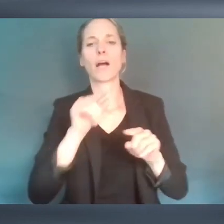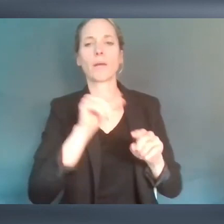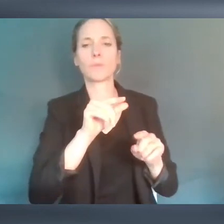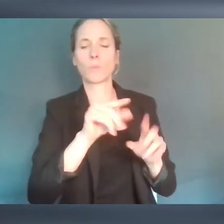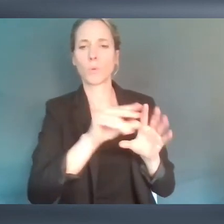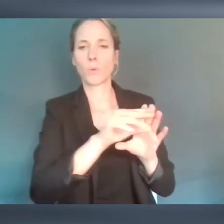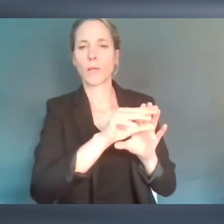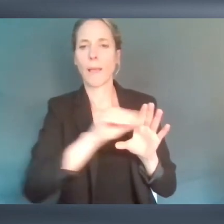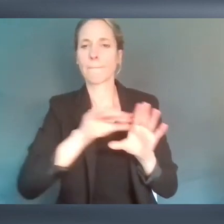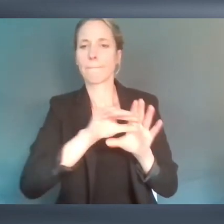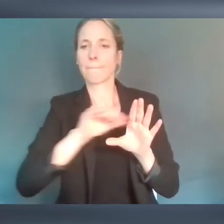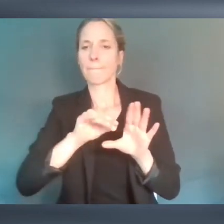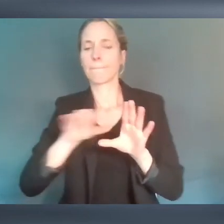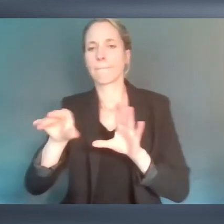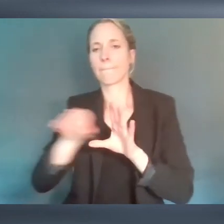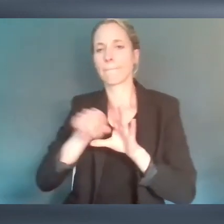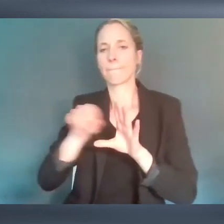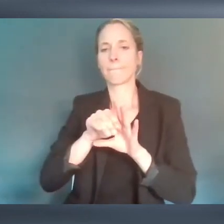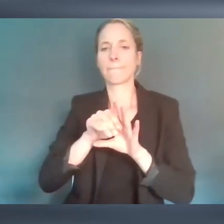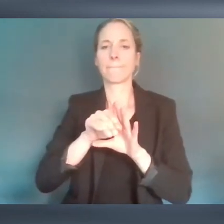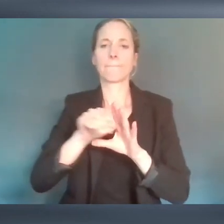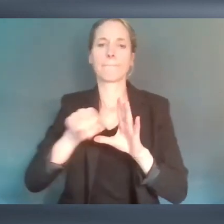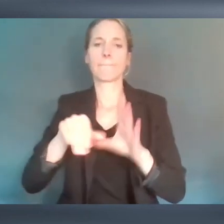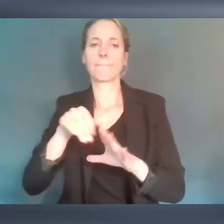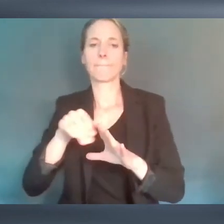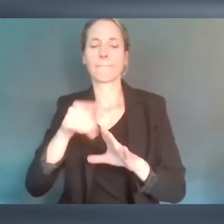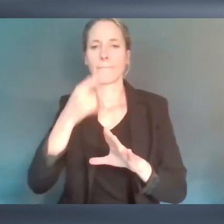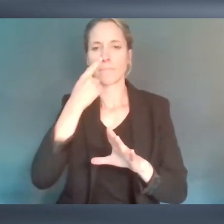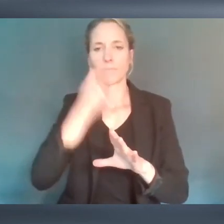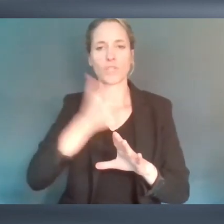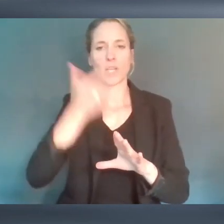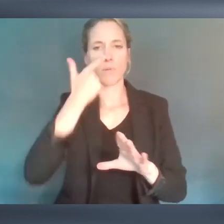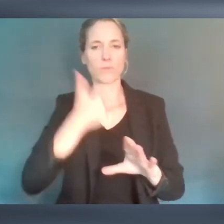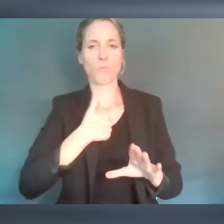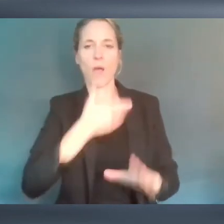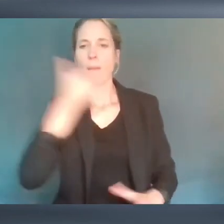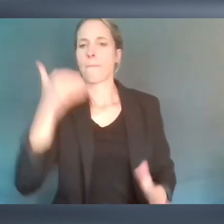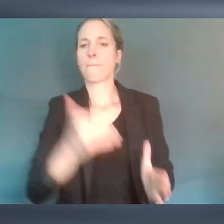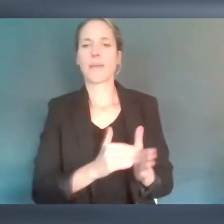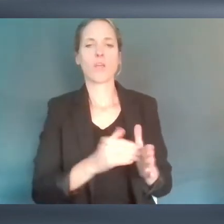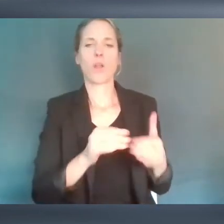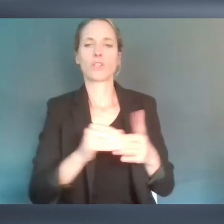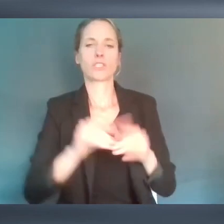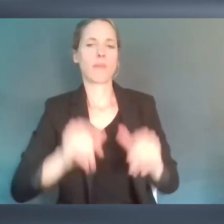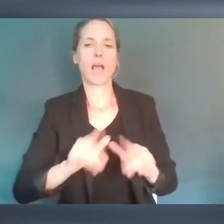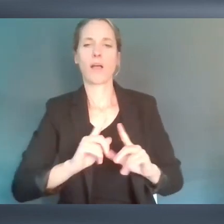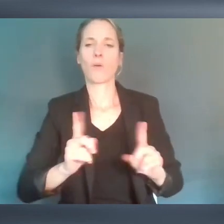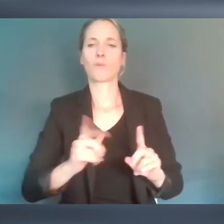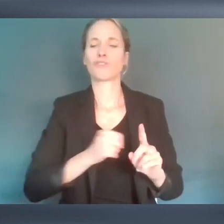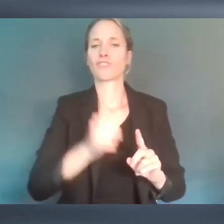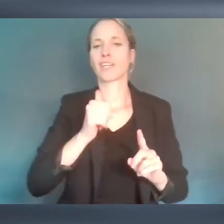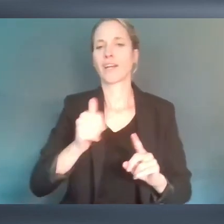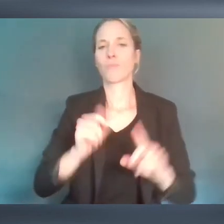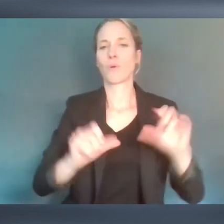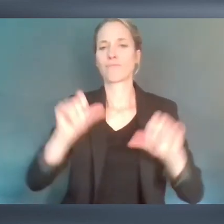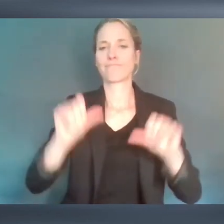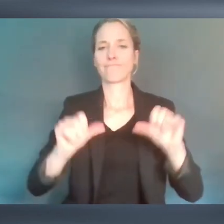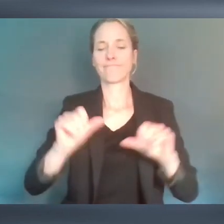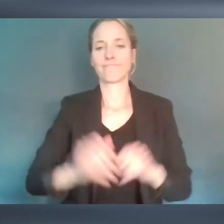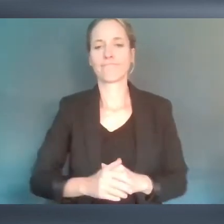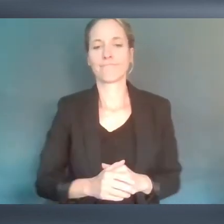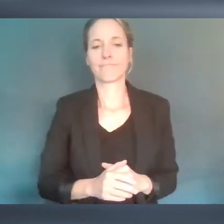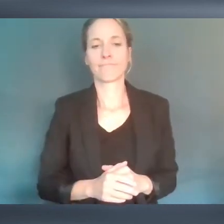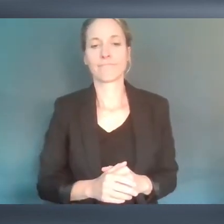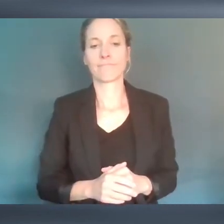les uns avec les autres. Chacun croit être le meilleur, la solution. Et puis, par rapport à